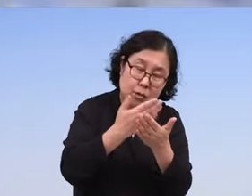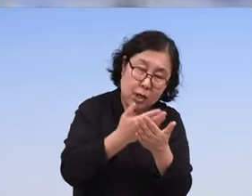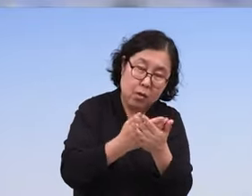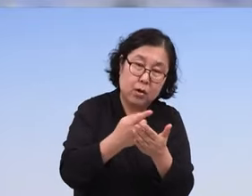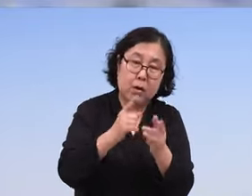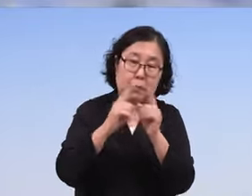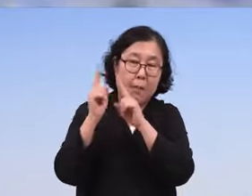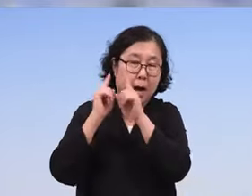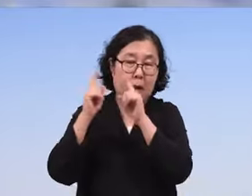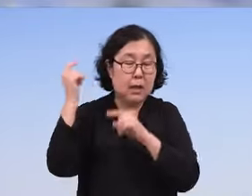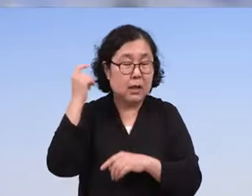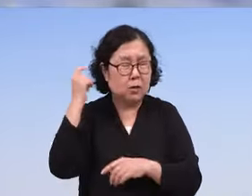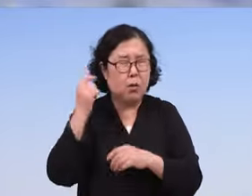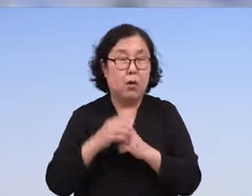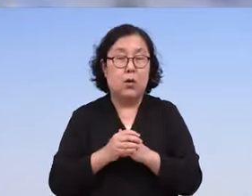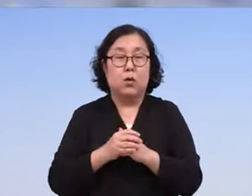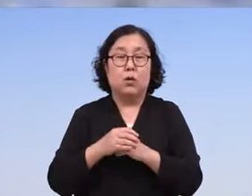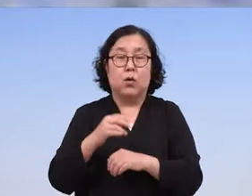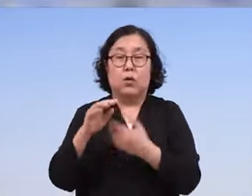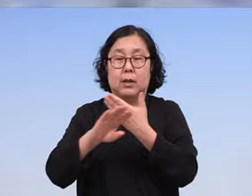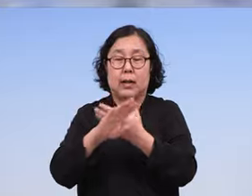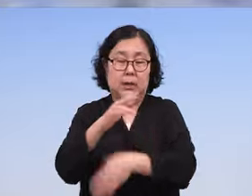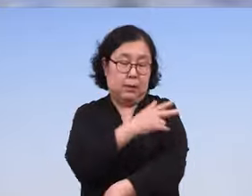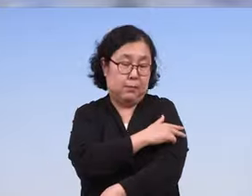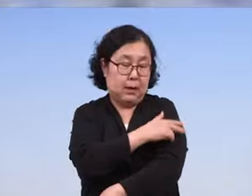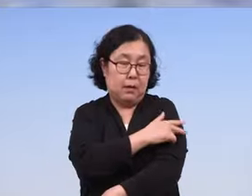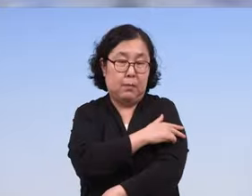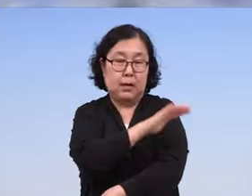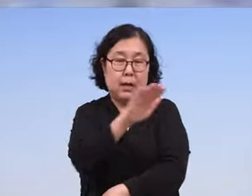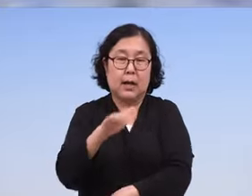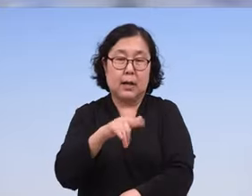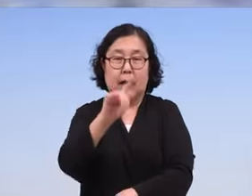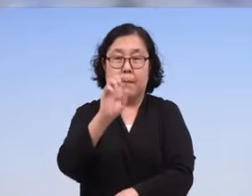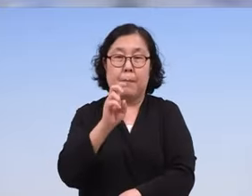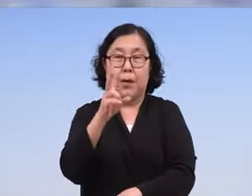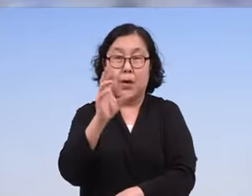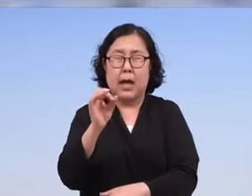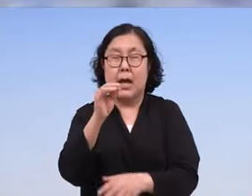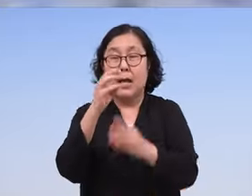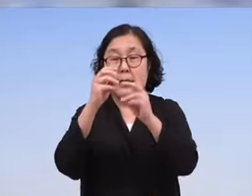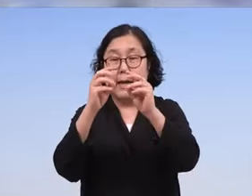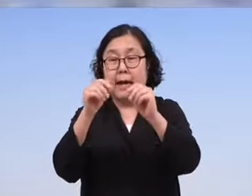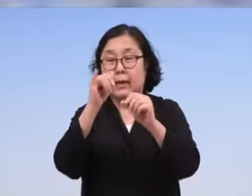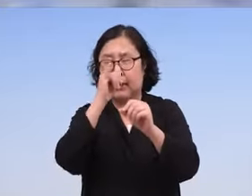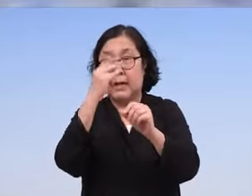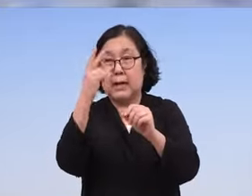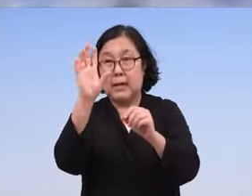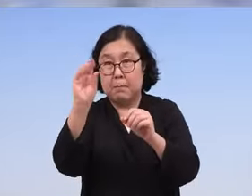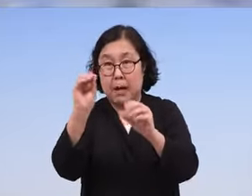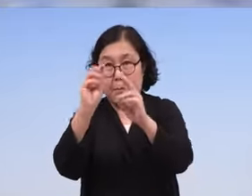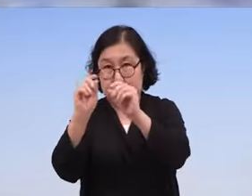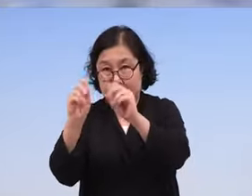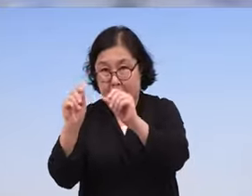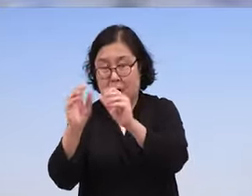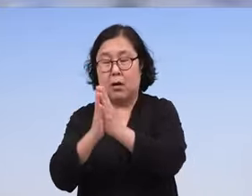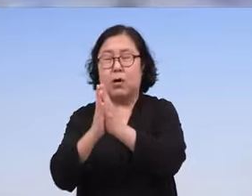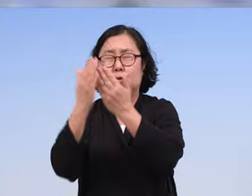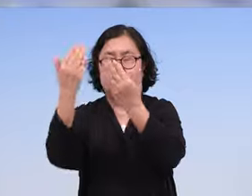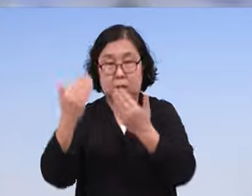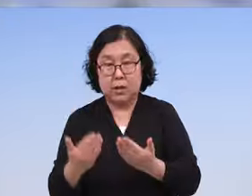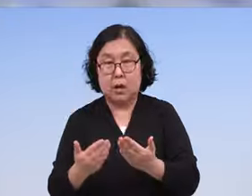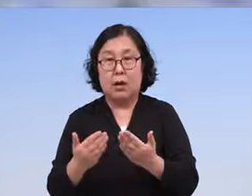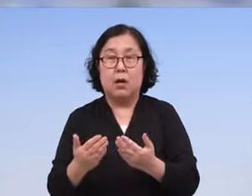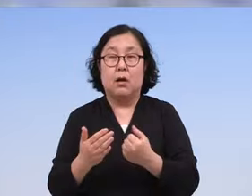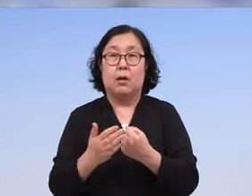갖고 오셨는데 그 소식을 듣고 또 다른 우리 여기 집사님이 그 소식을 들으시고 그럼 나는 땅을 2만 평 내놓겠다. 그래서 가평이